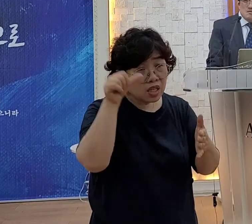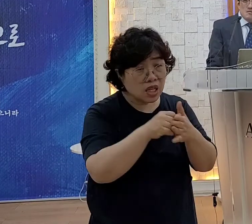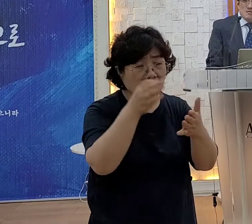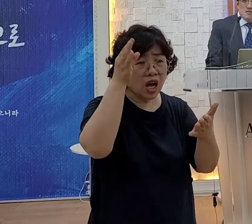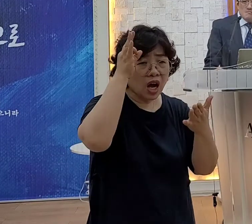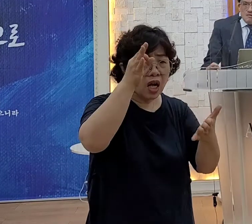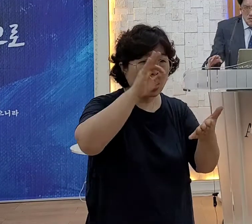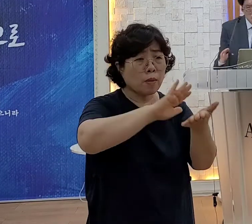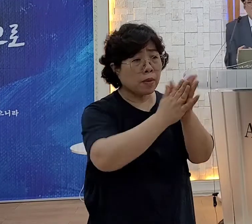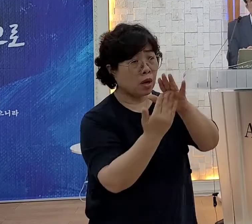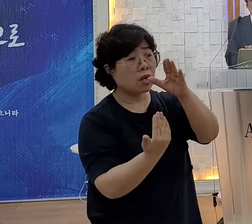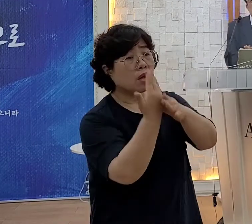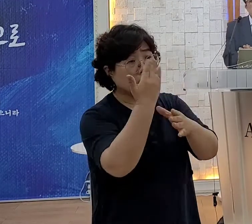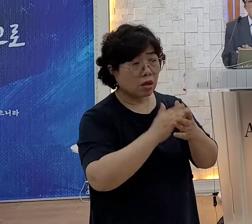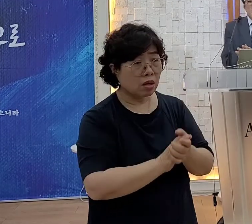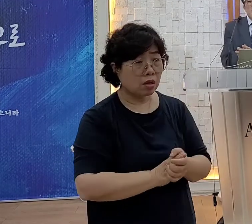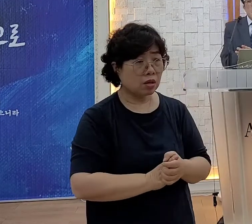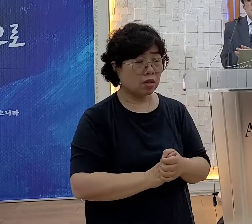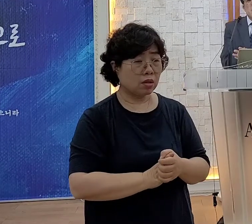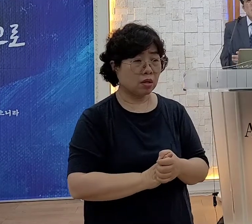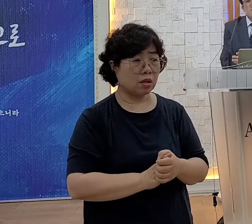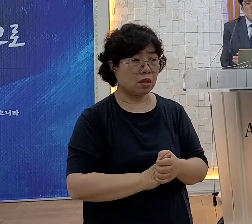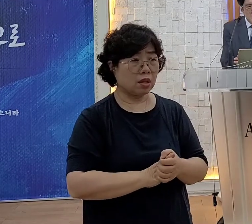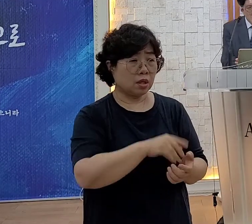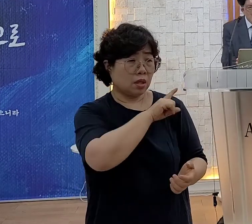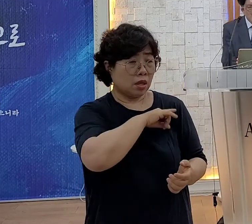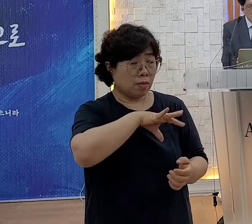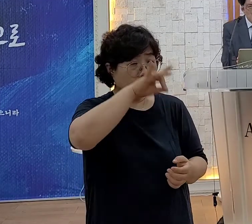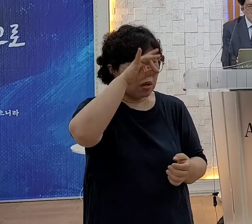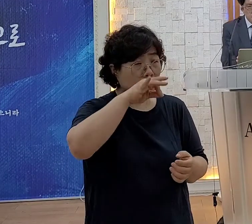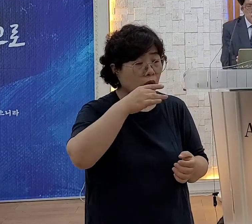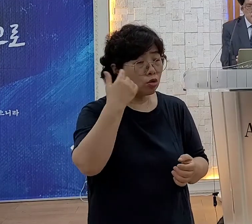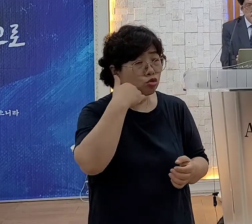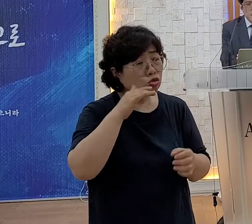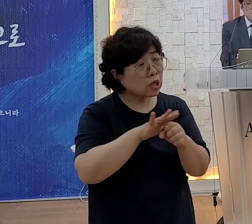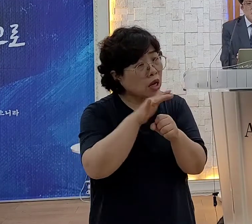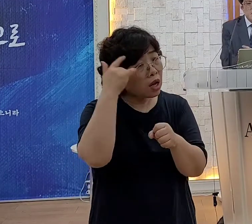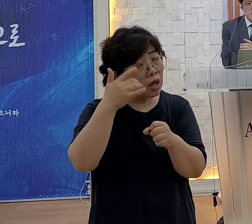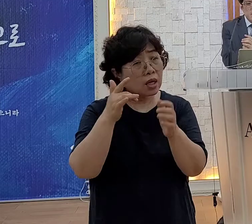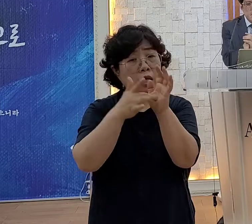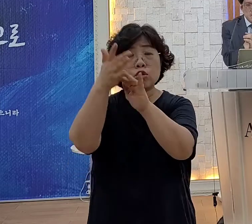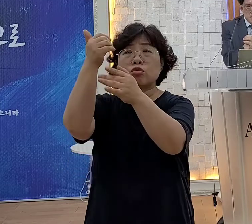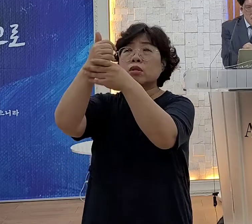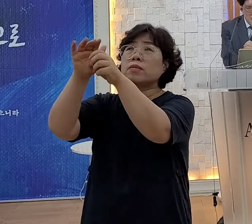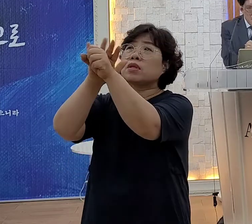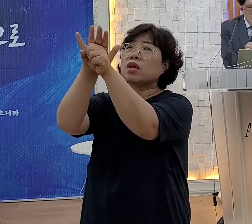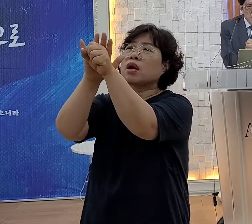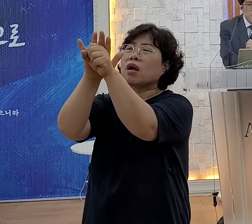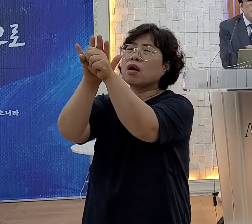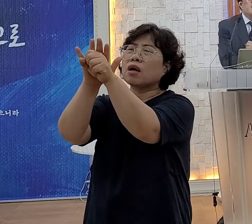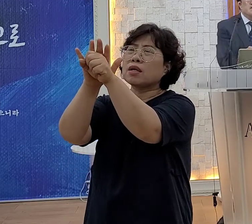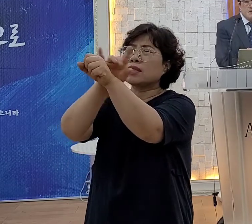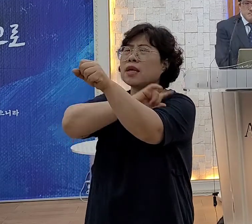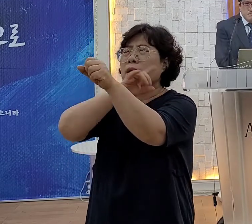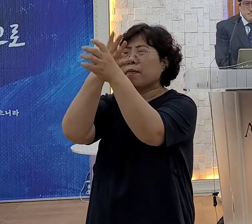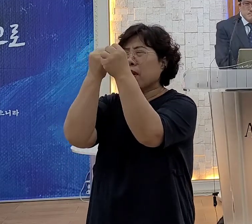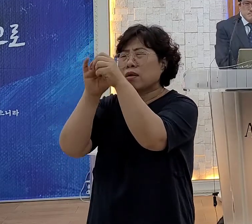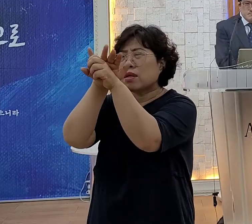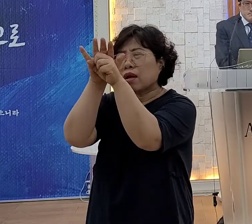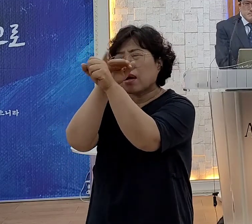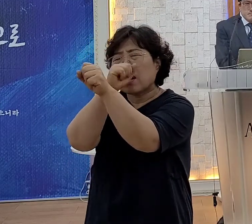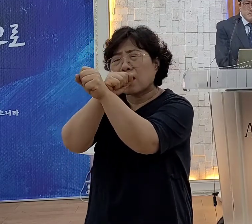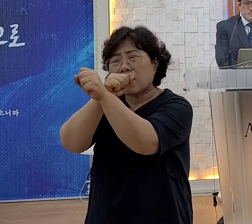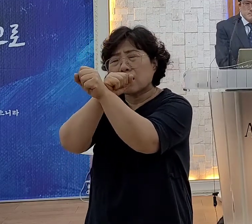가치관이 완전히 달라져요. 제일 먼저는 누구를 사랑하게 될까? 예수님을 제일 많이 사랑하게 돼요.